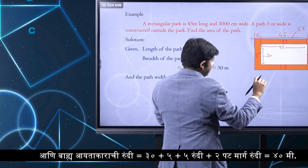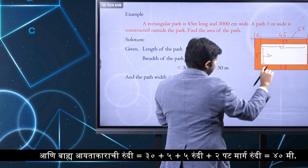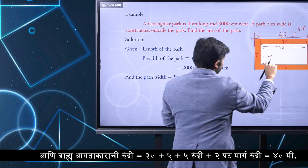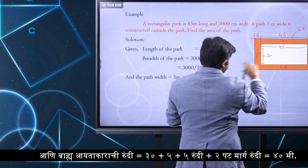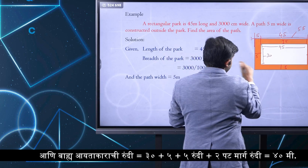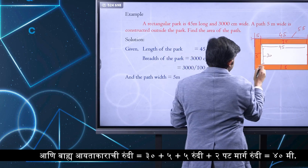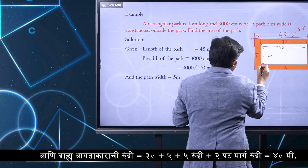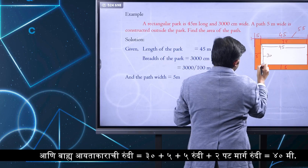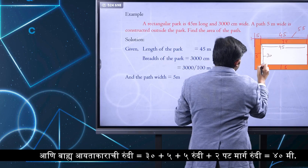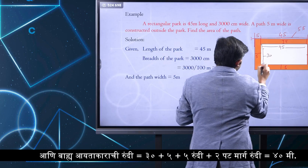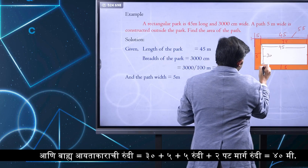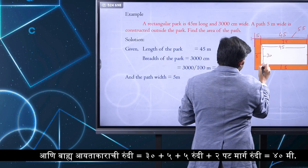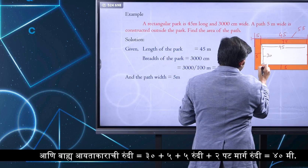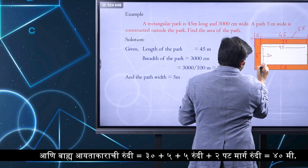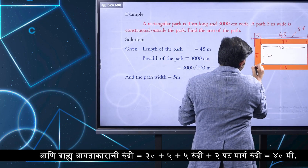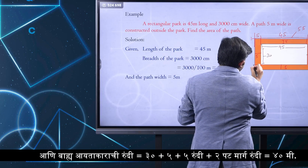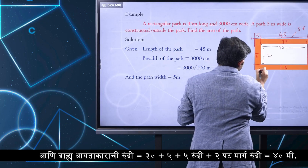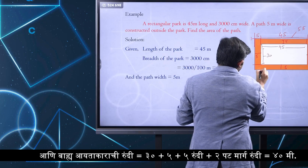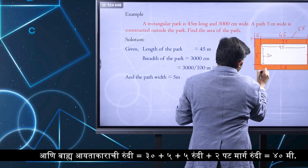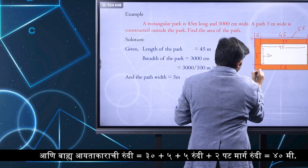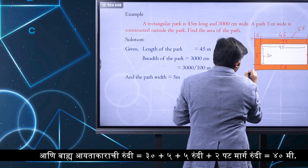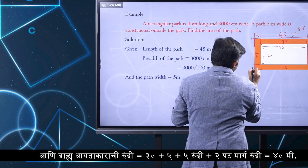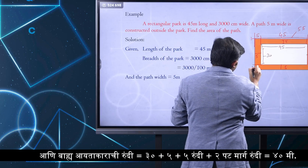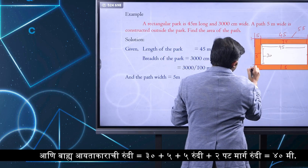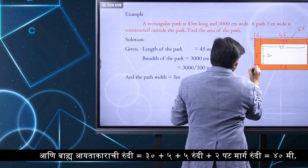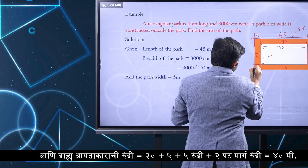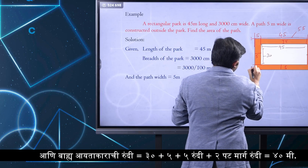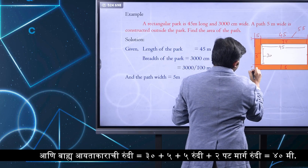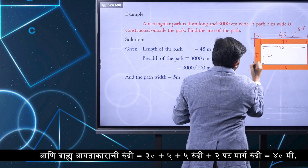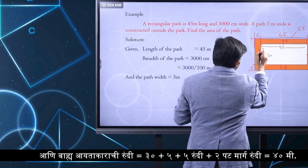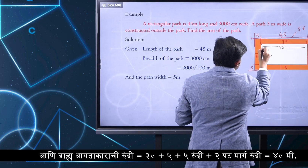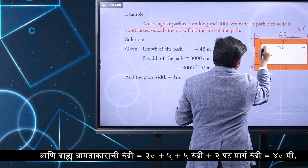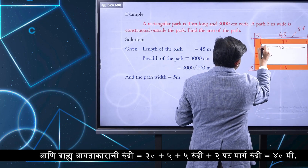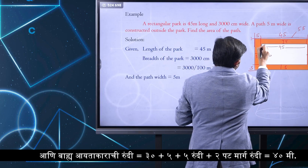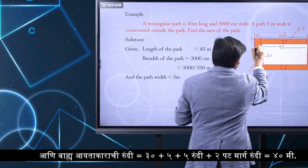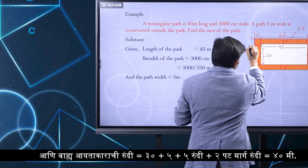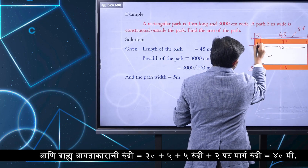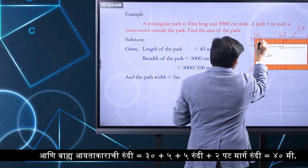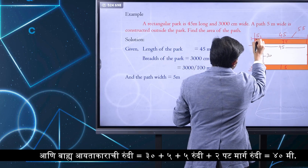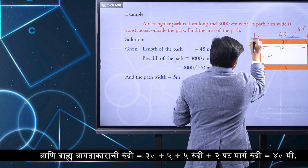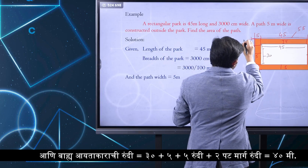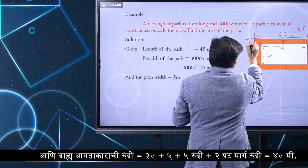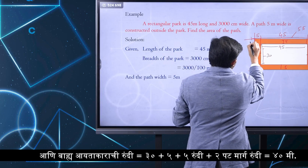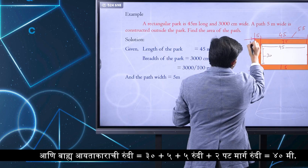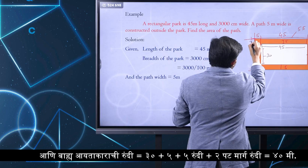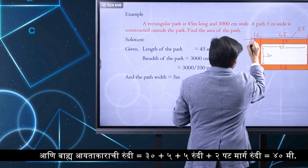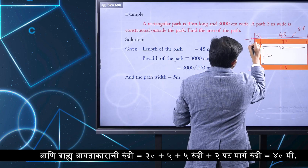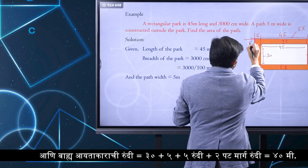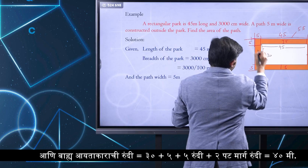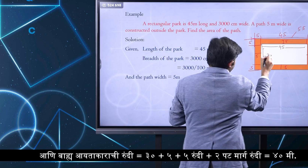आणि बाह्य आयताकाराची रुंदी 30 प्लस 5 प्लस 5 रुंदी प्लस 2 पट मार्ग